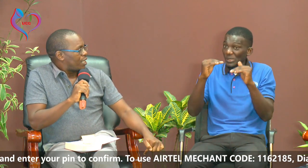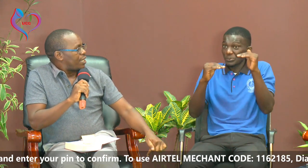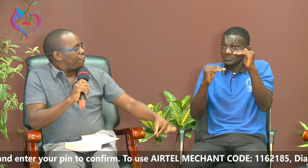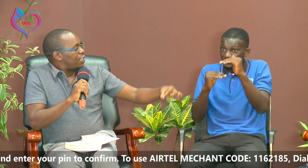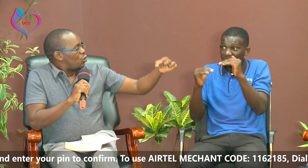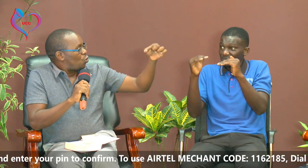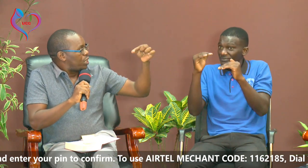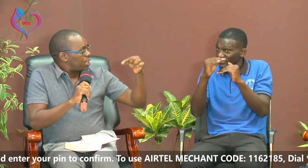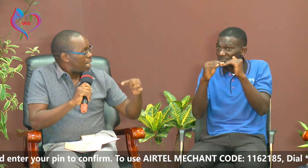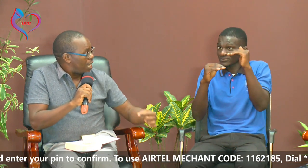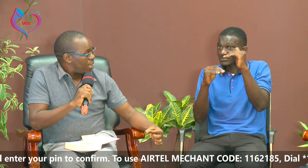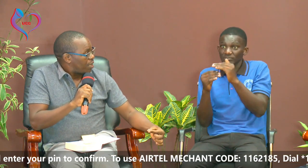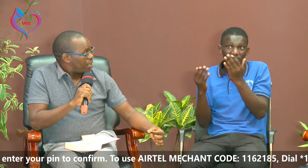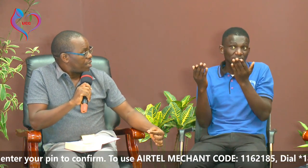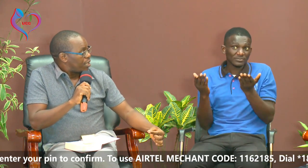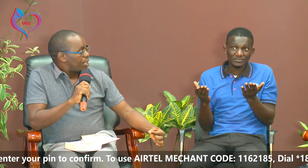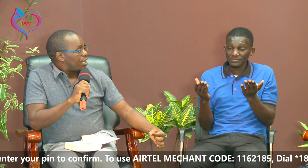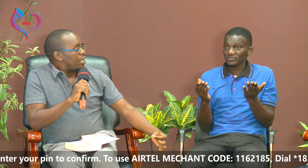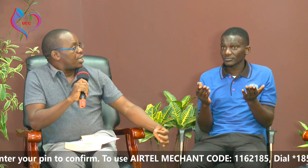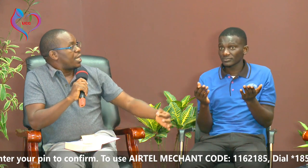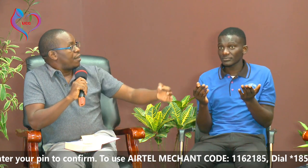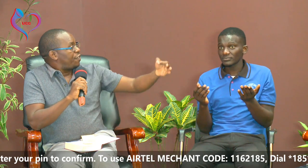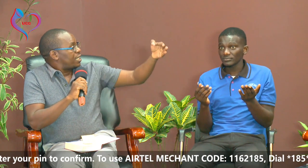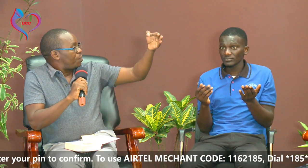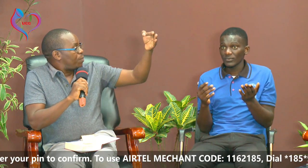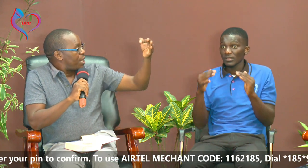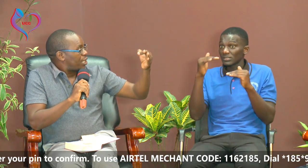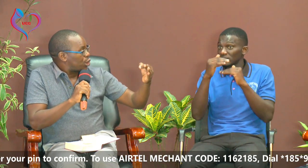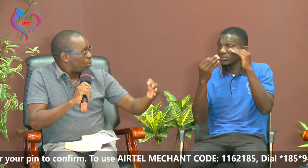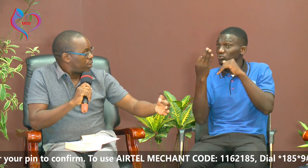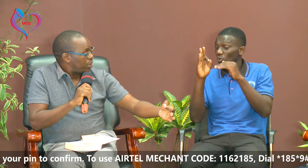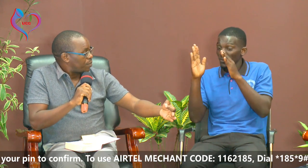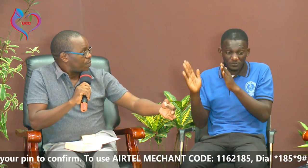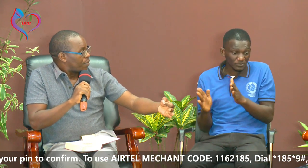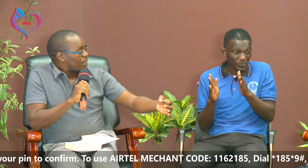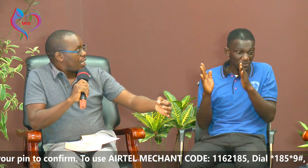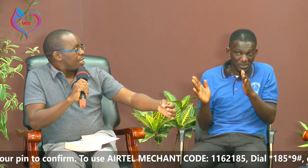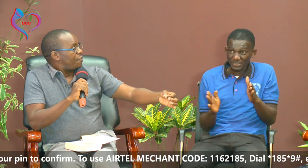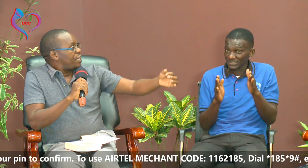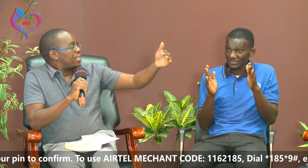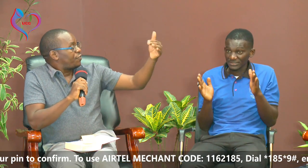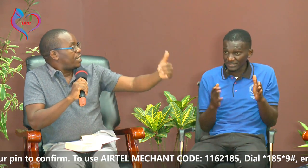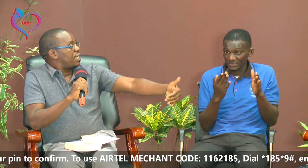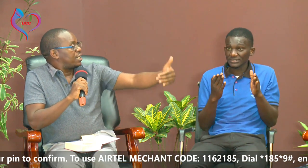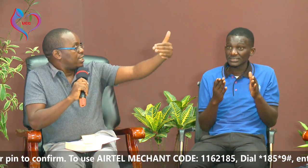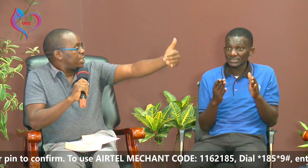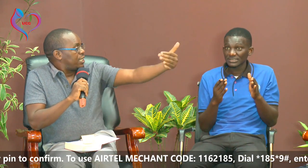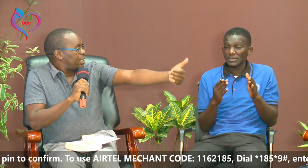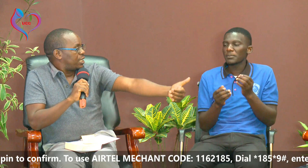phase yokuita ina phase ya preparation ina phases nyingi